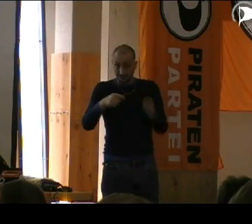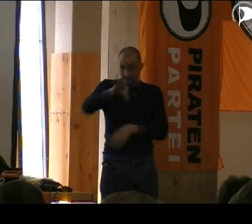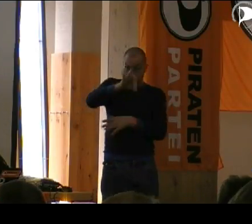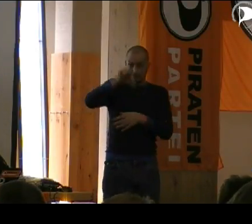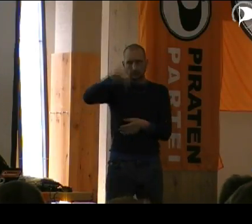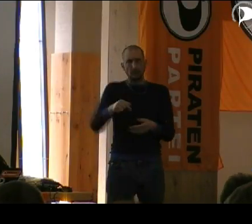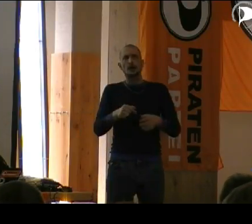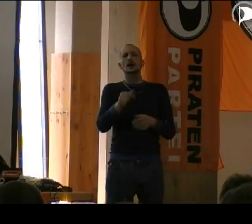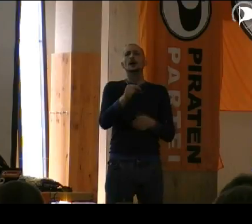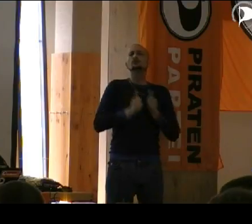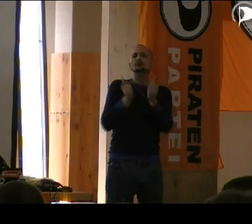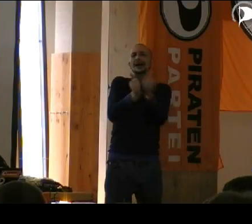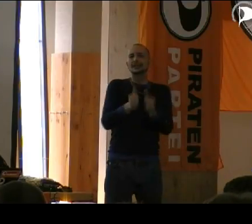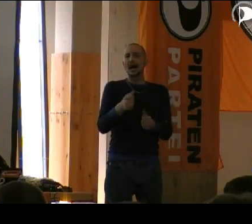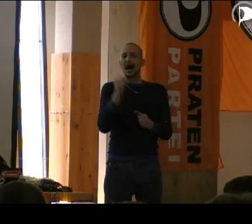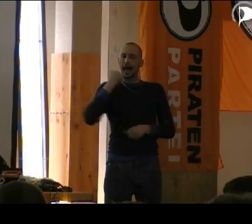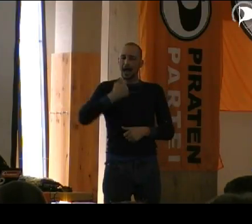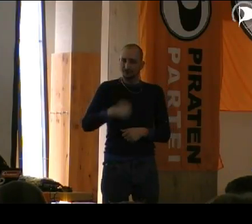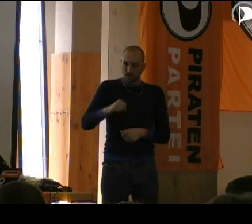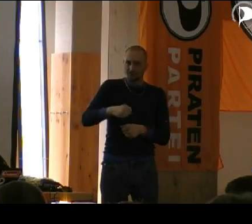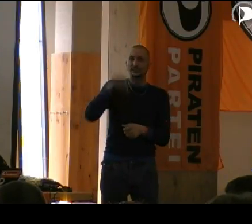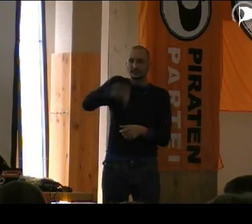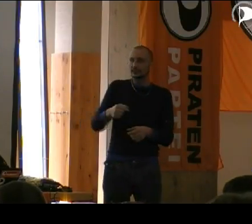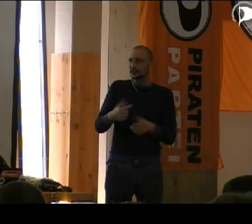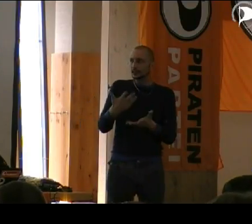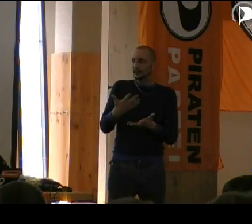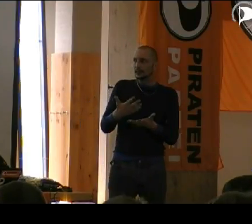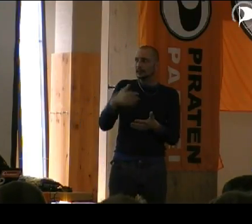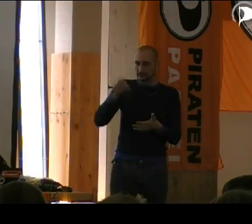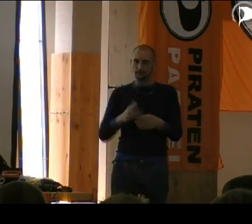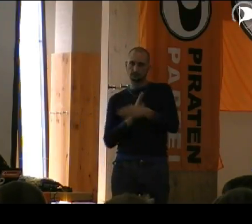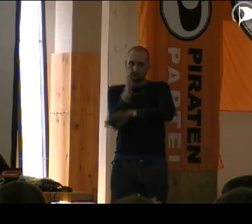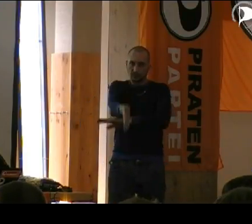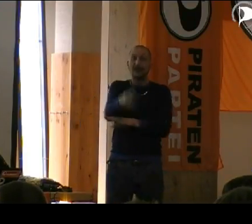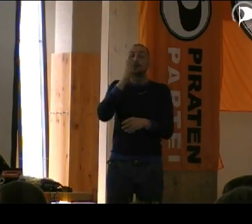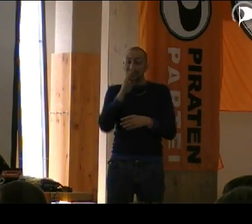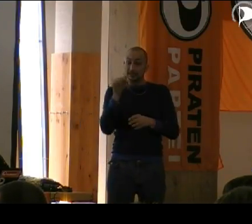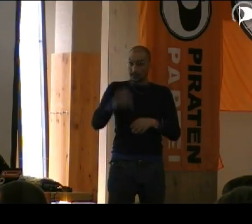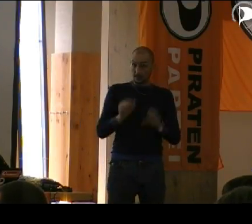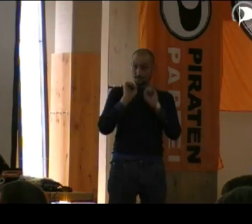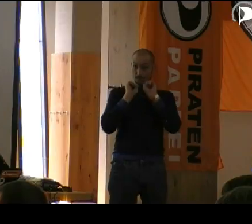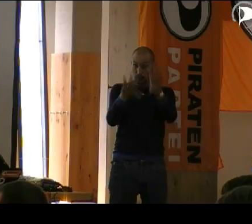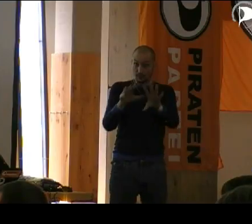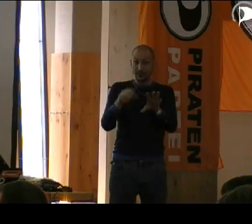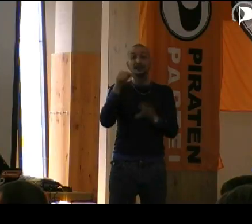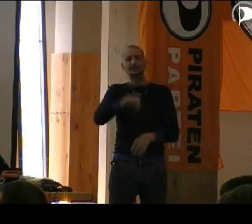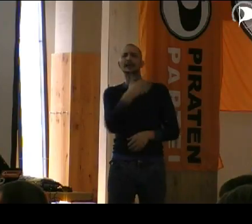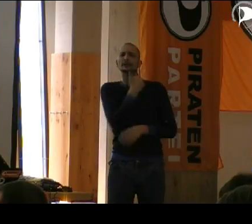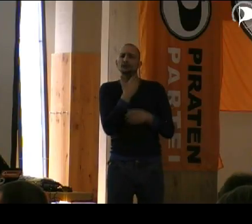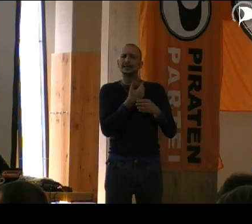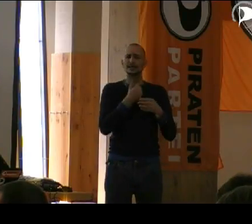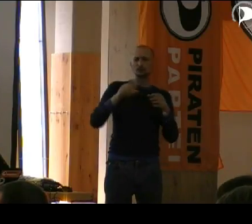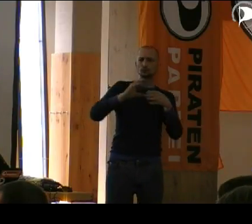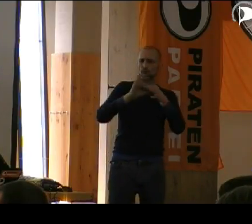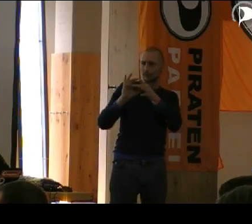gekommen hat nach vorheriger garantieren wenn es ansonsten grund dürfe wegen bestechlichkeit oder es muss jedem